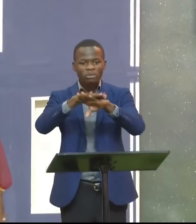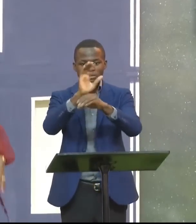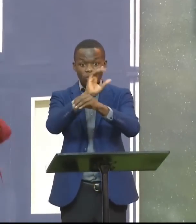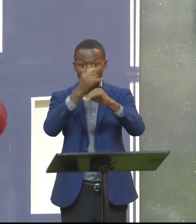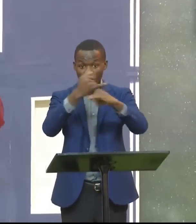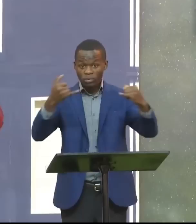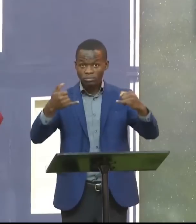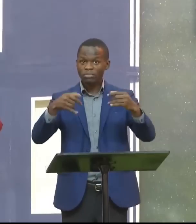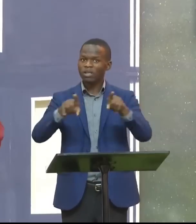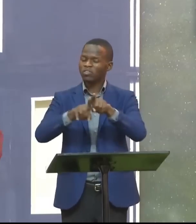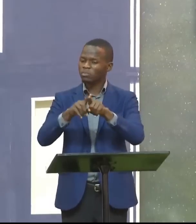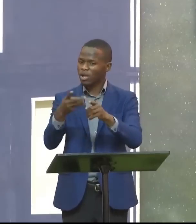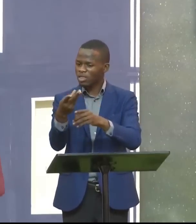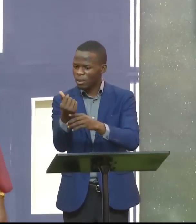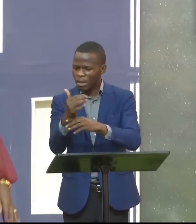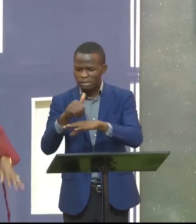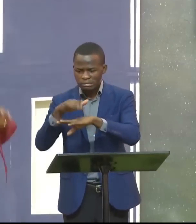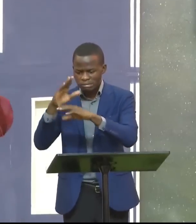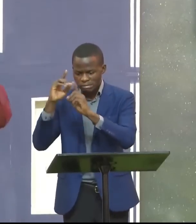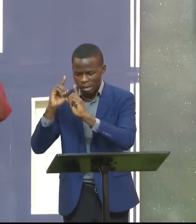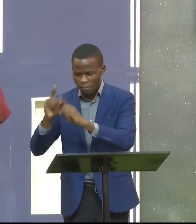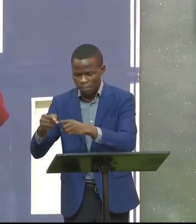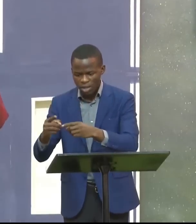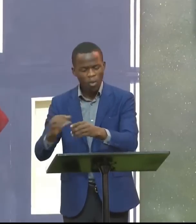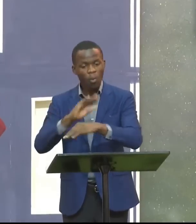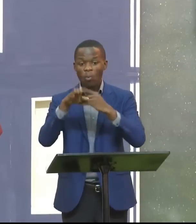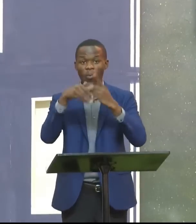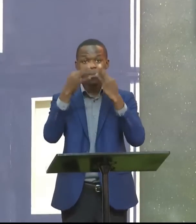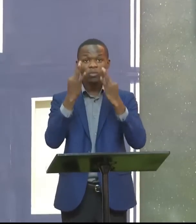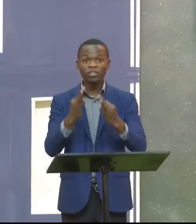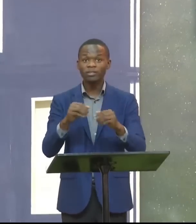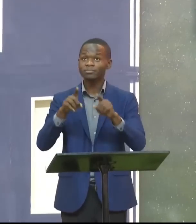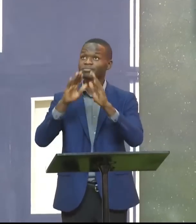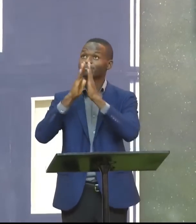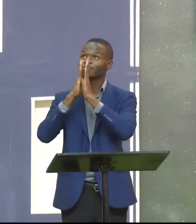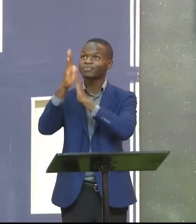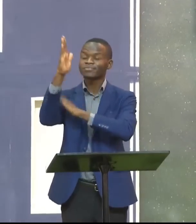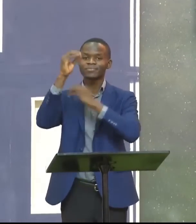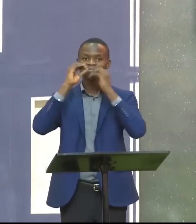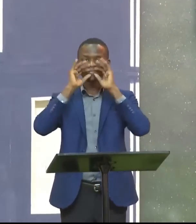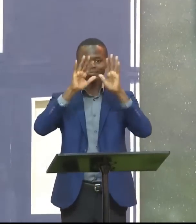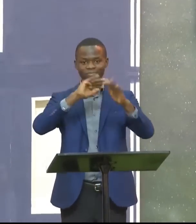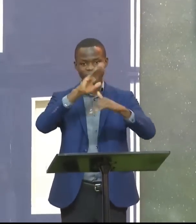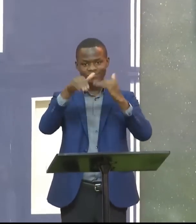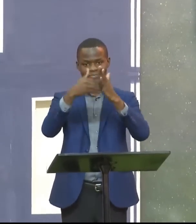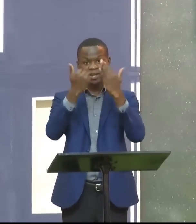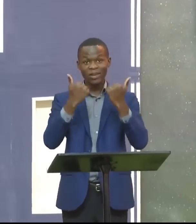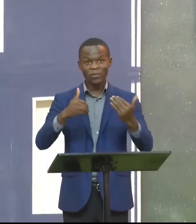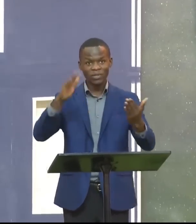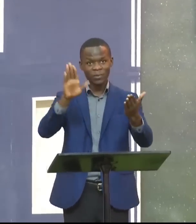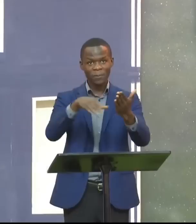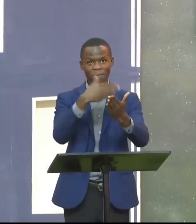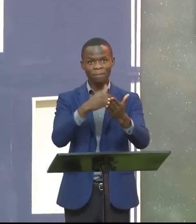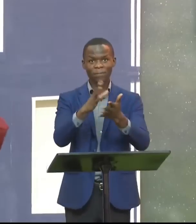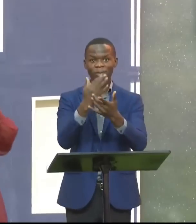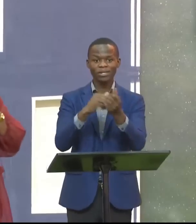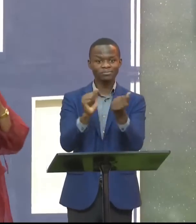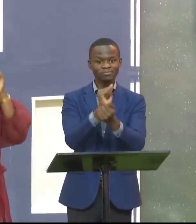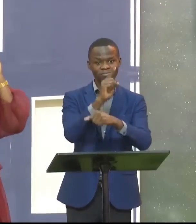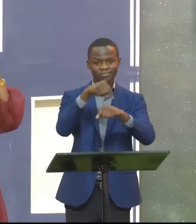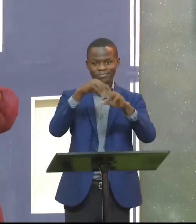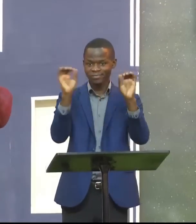bintuukako sente zintuukako buli kimu kyonna nsaba Mukama abawe omukisa kanyimbe ndeme kuyingira mu